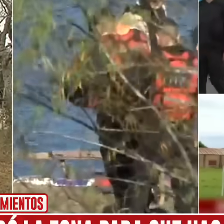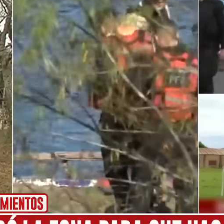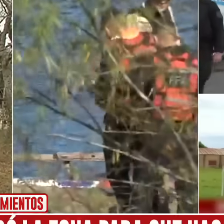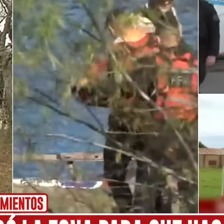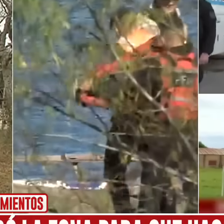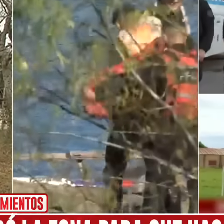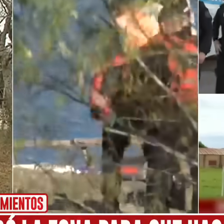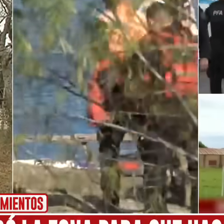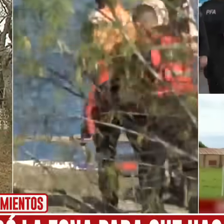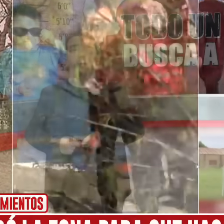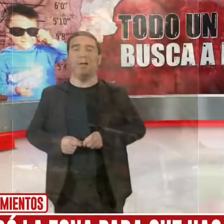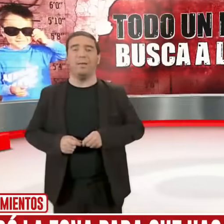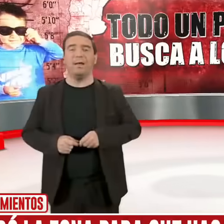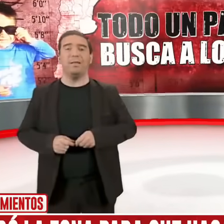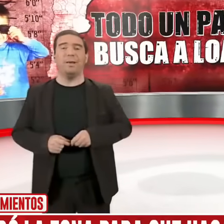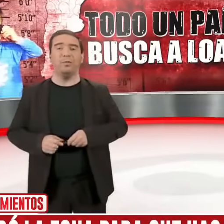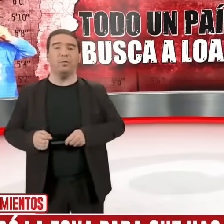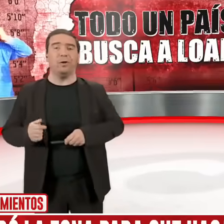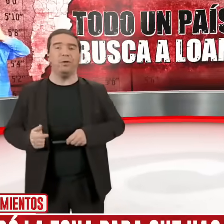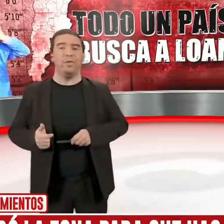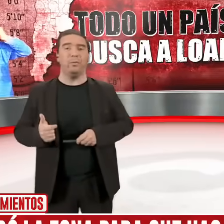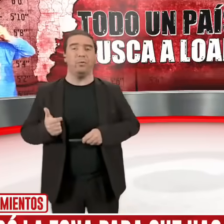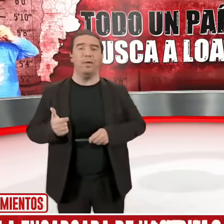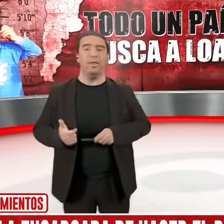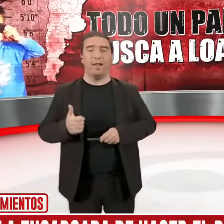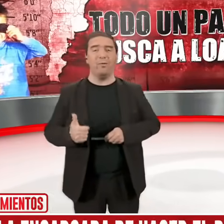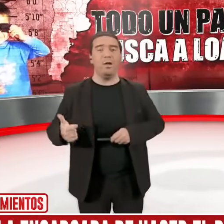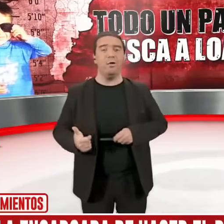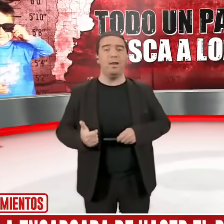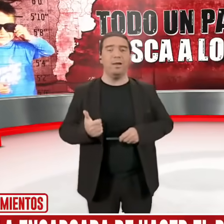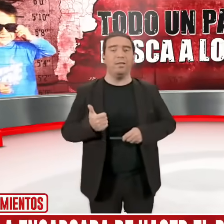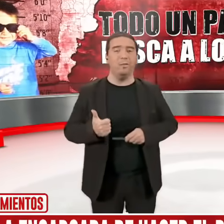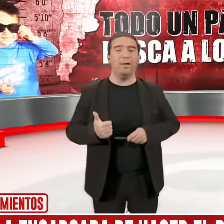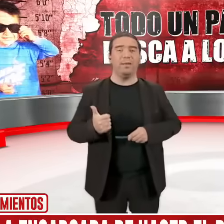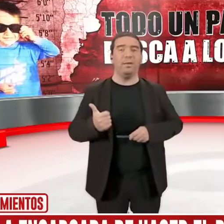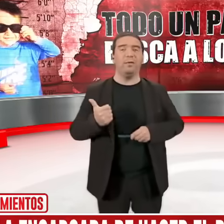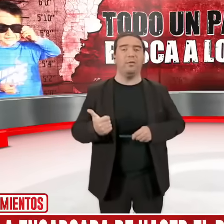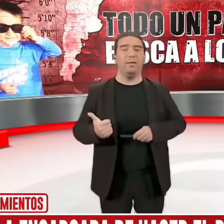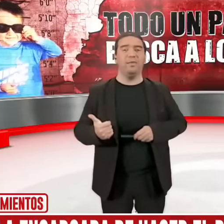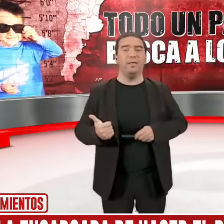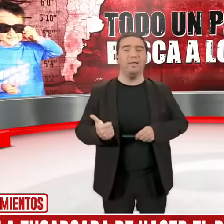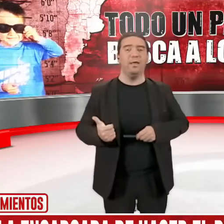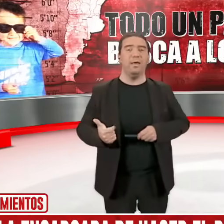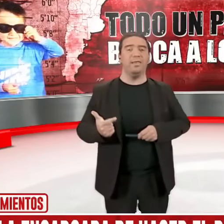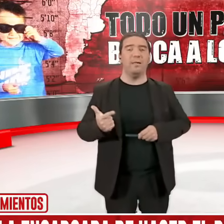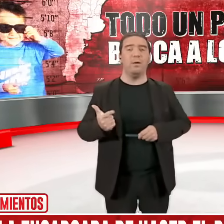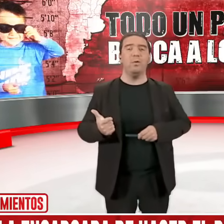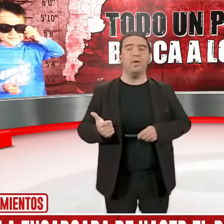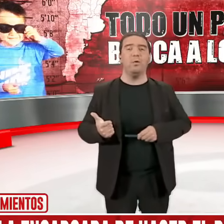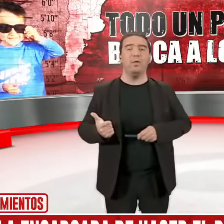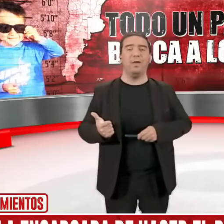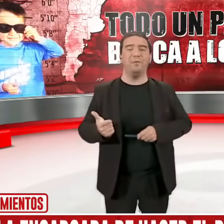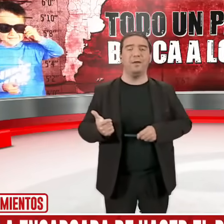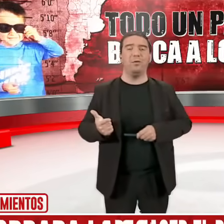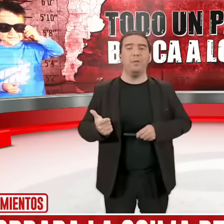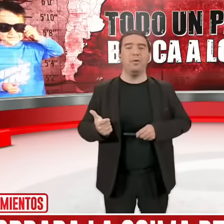que sí y van a afrontar una nueva Cámara Gesell para todos. Recordemos, sacando a Loan, en ese lugar estaba el hijo de Benítez, estaba un